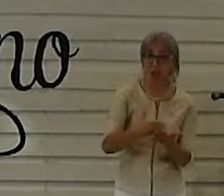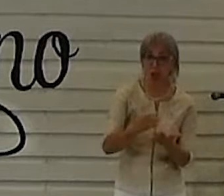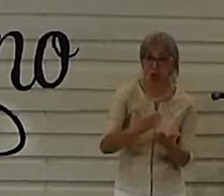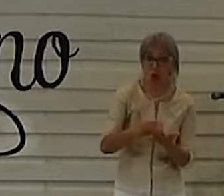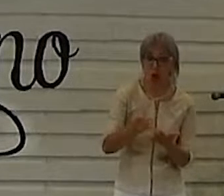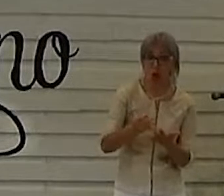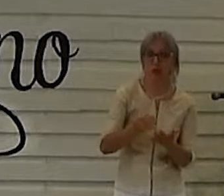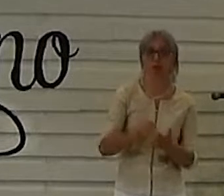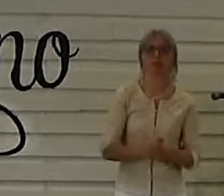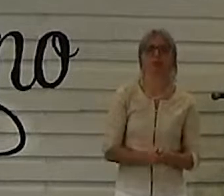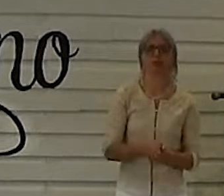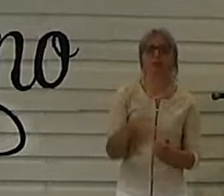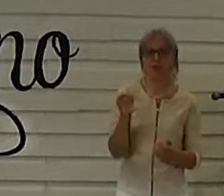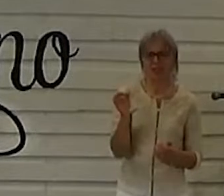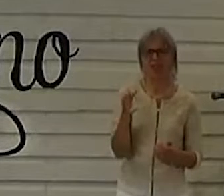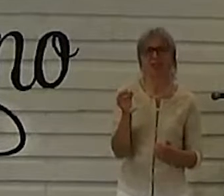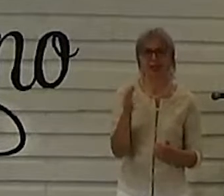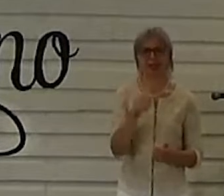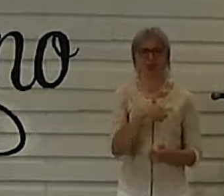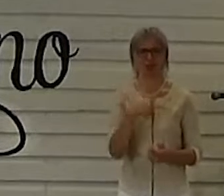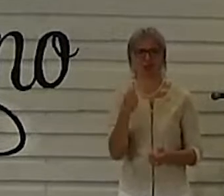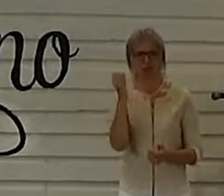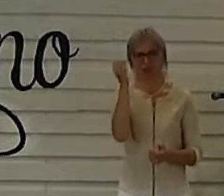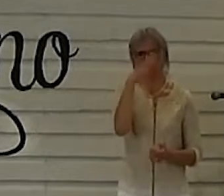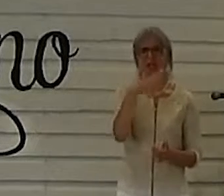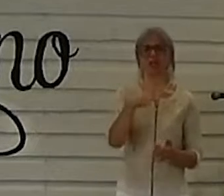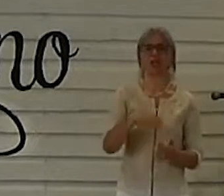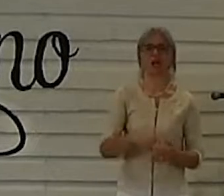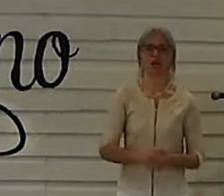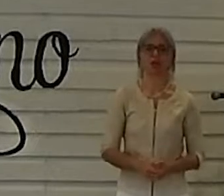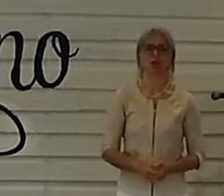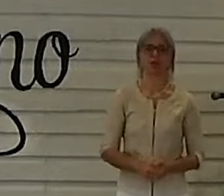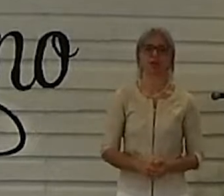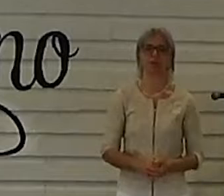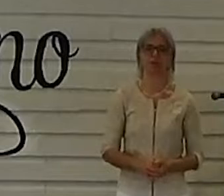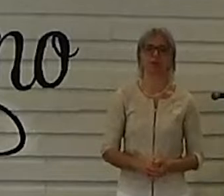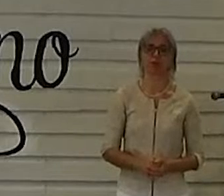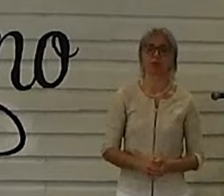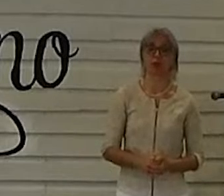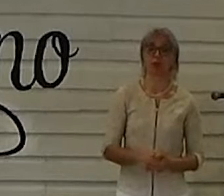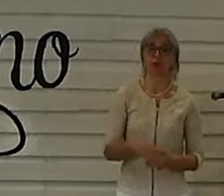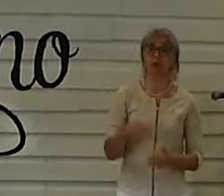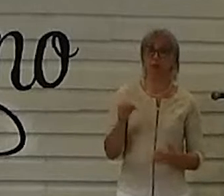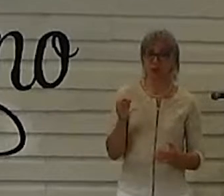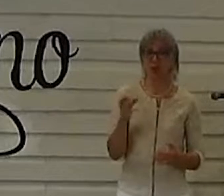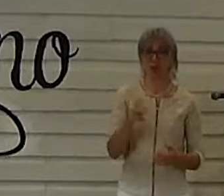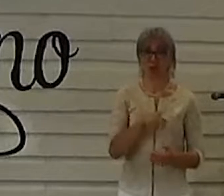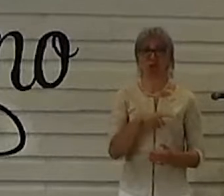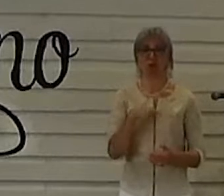Più delle volte noi a volte dimentichiamo chi eravamo.